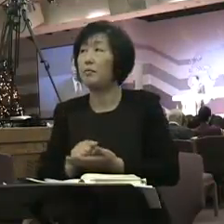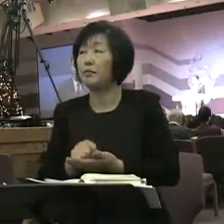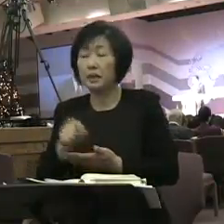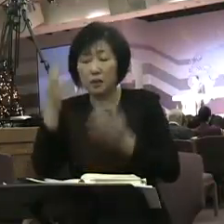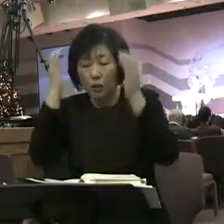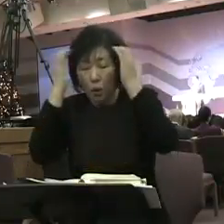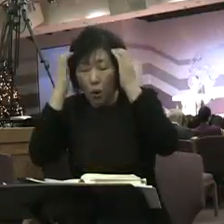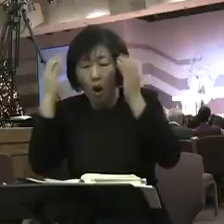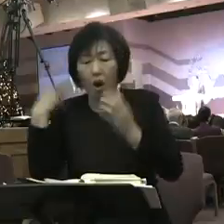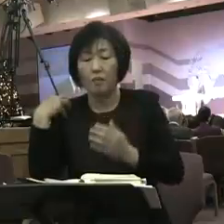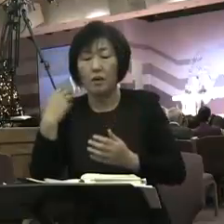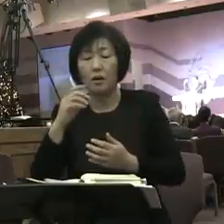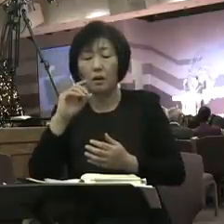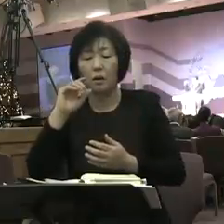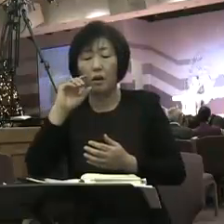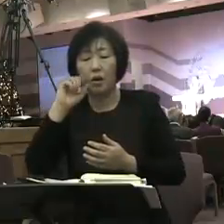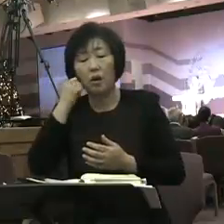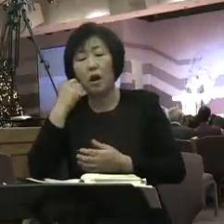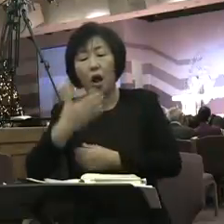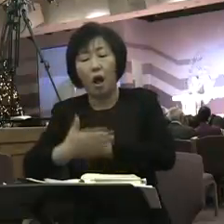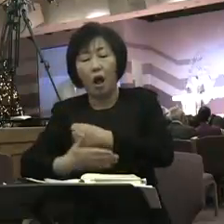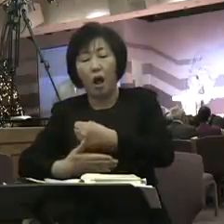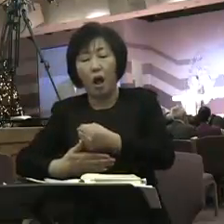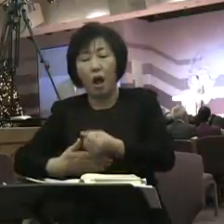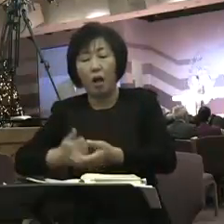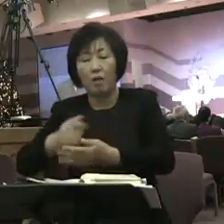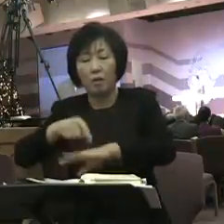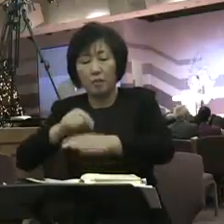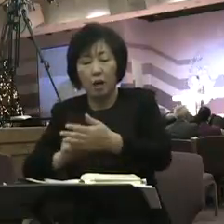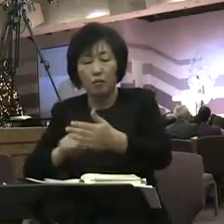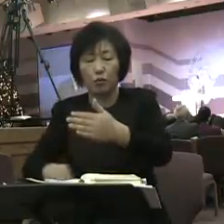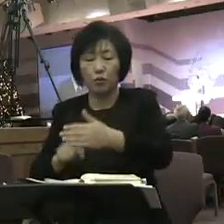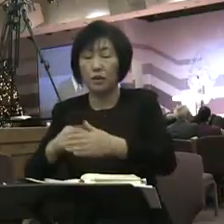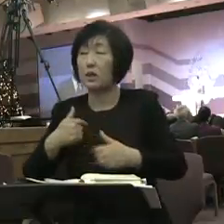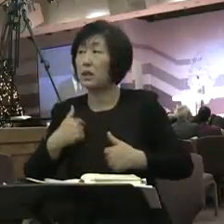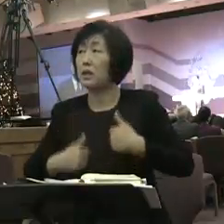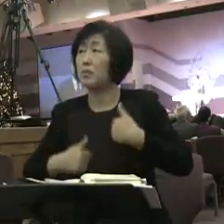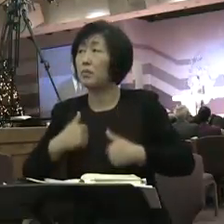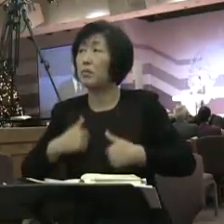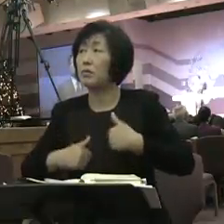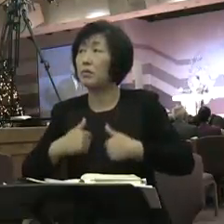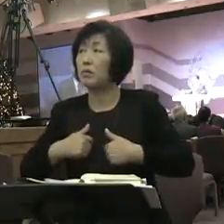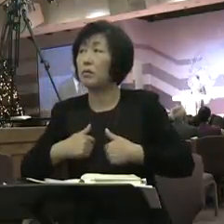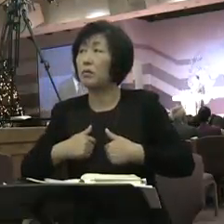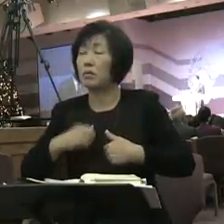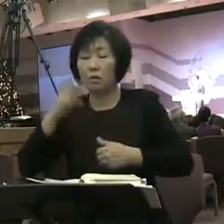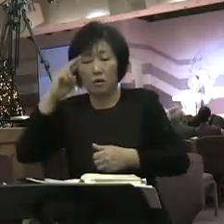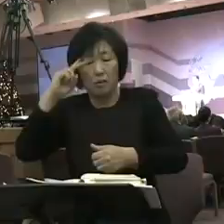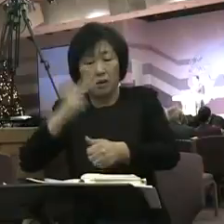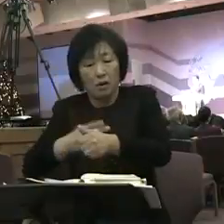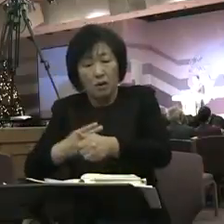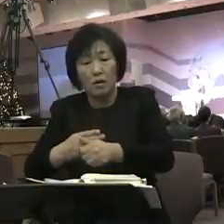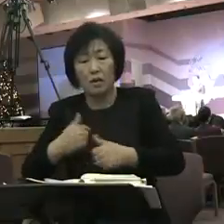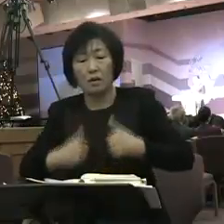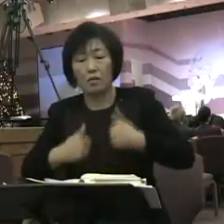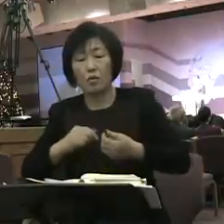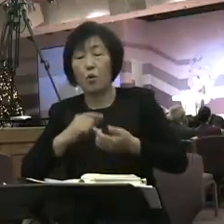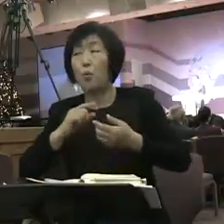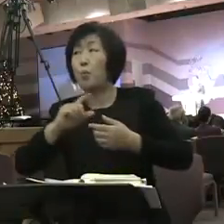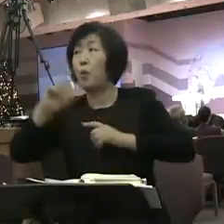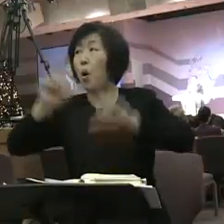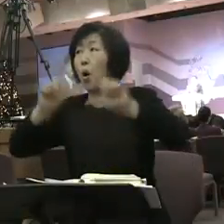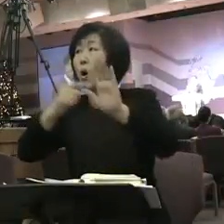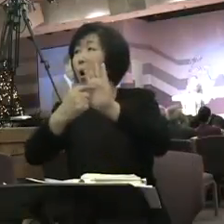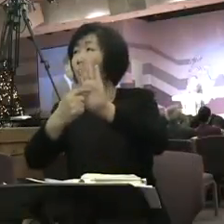그 고난이 감당하지 못하는 것이 하나님께서 우리 마음속에 허락하신 기쁨입니다. 바울은 이 기쁨을 표현하기를 원했어요.